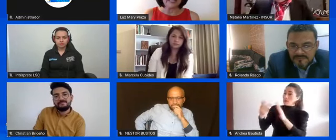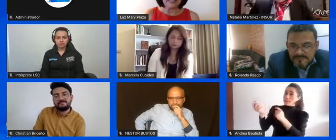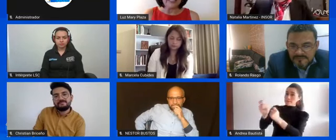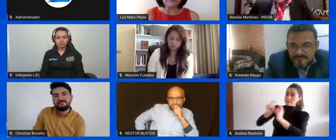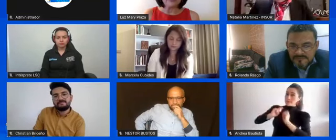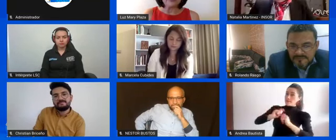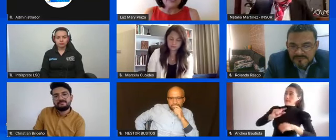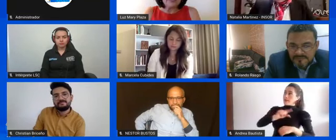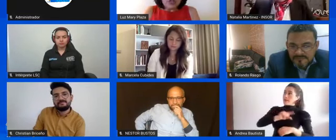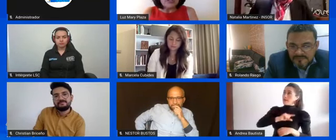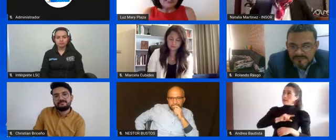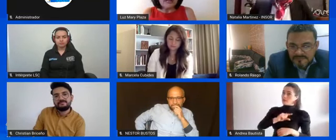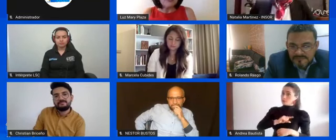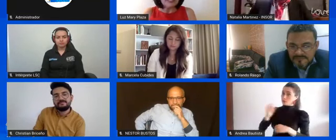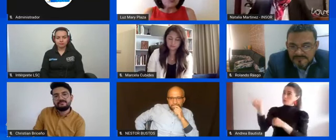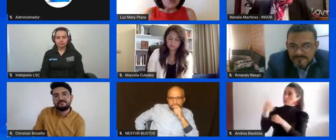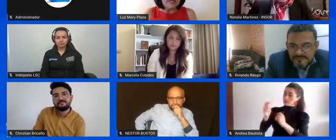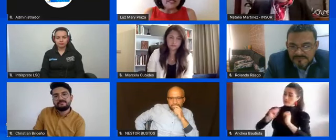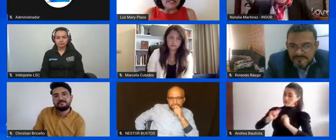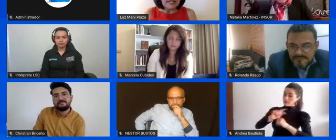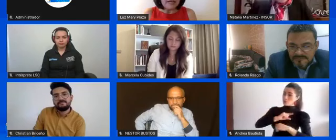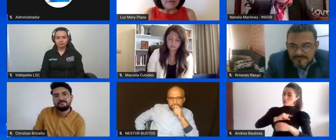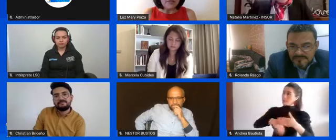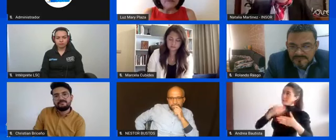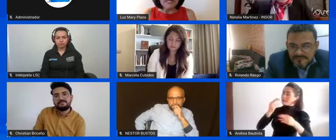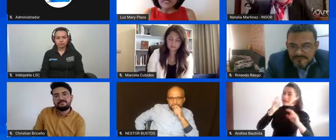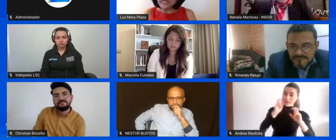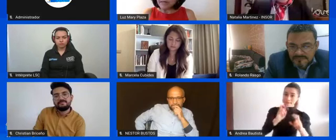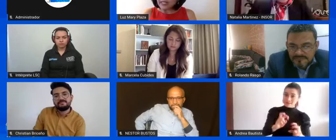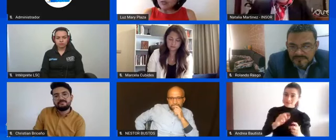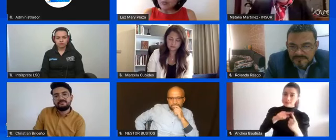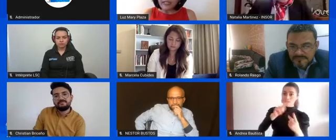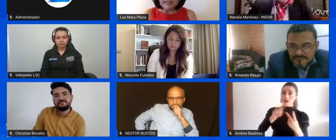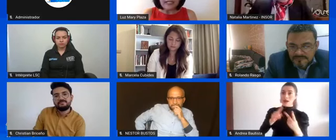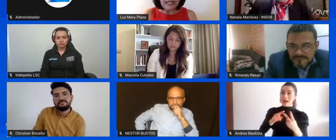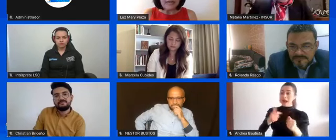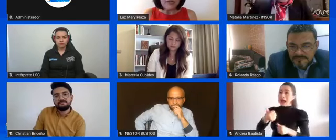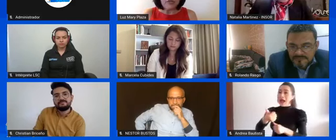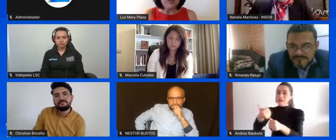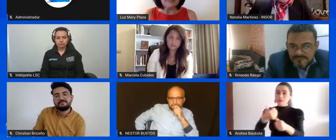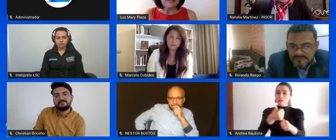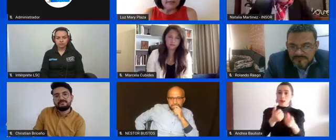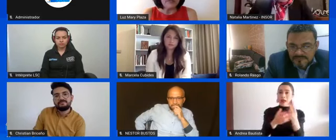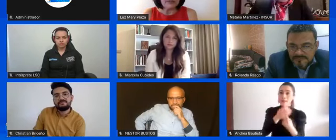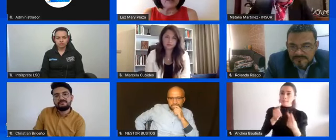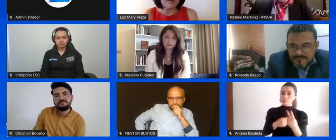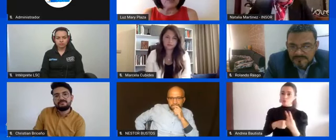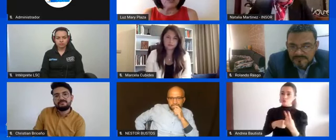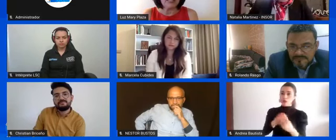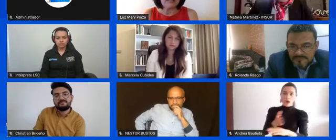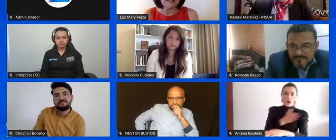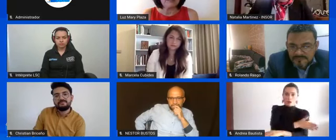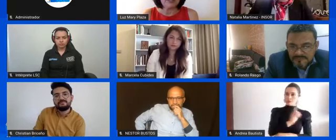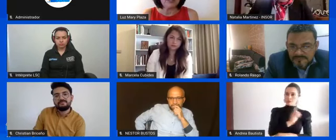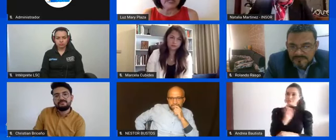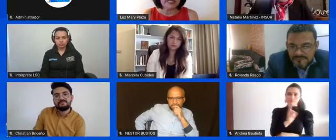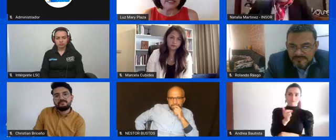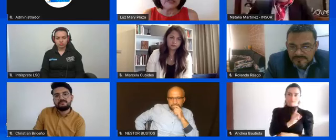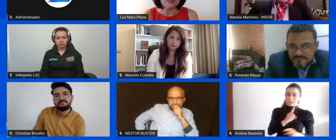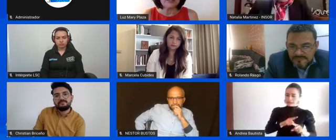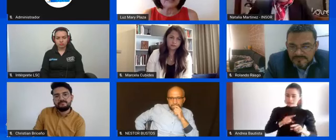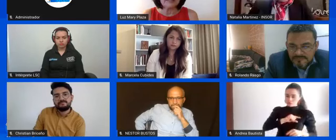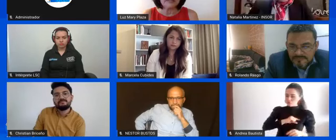¿sí? Entonces nosotros teníamos que asumir ese cambio, y para asumir ese cambio, obviamente, pues tomamos las